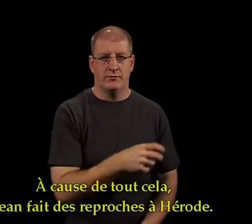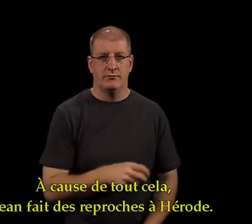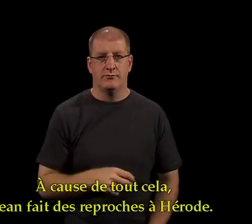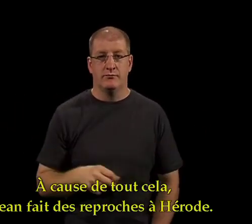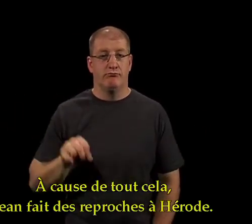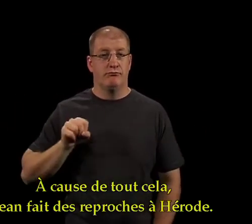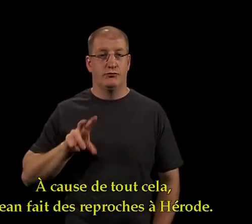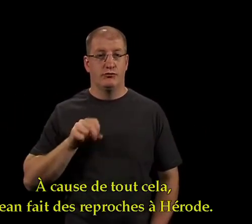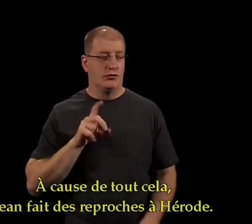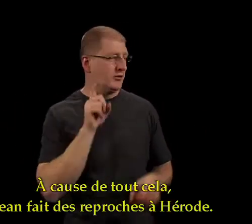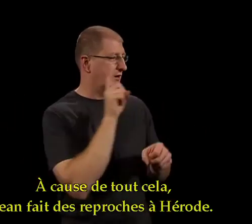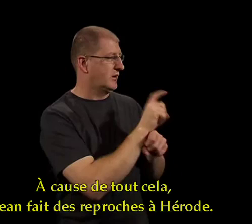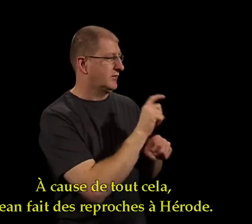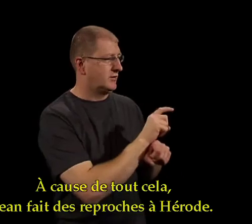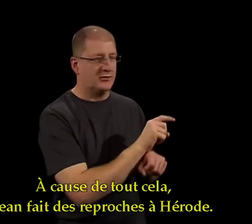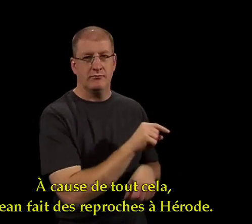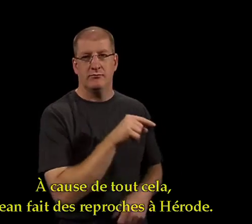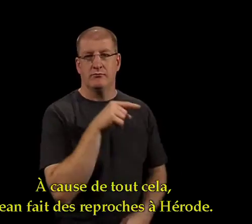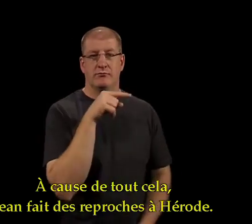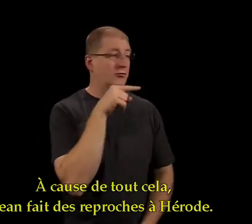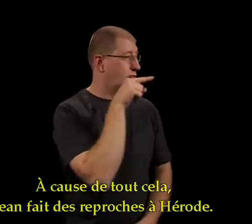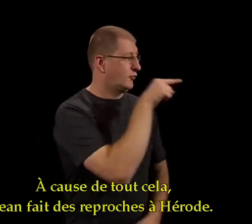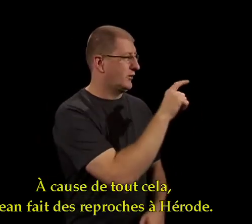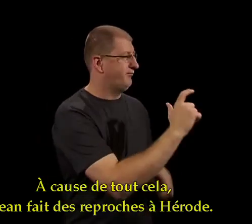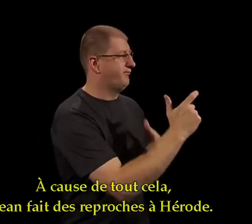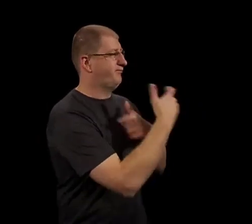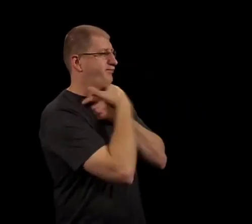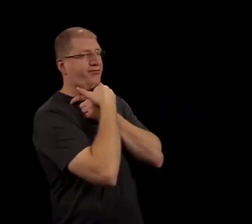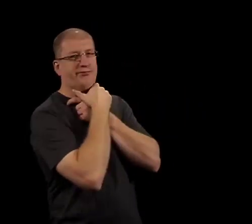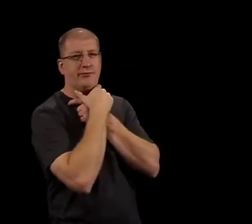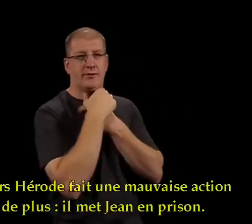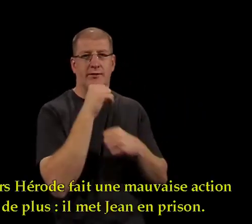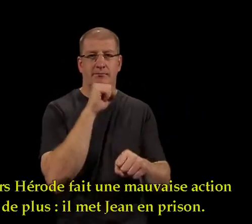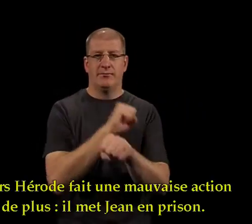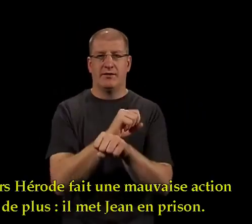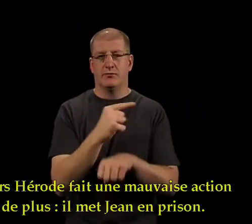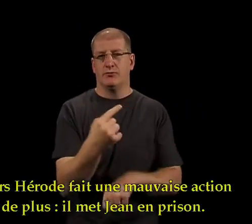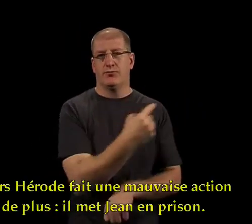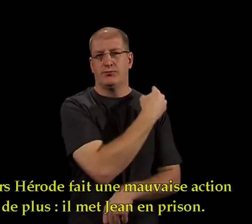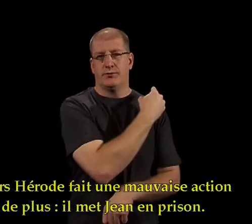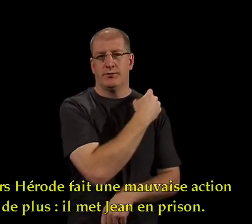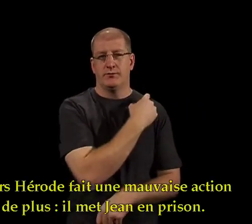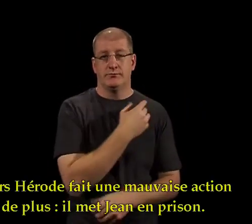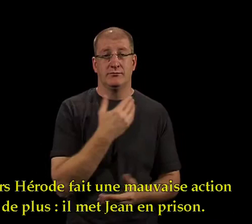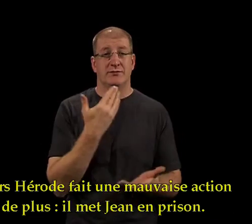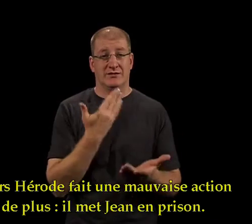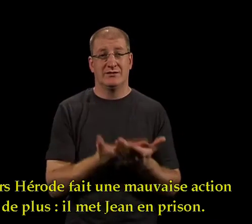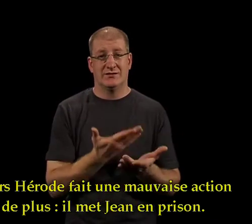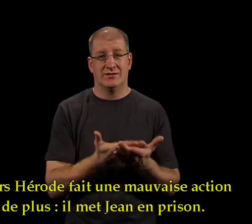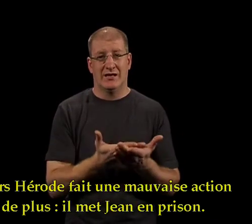À cause de tout cela, Jean fait des reproches à Hérode. Alors Hérode fait une mauvaise action de